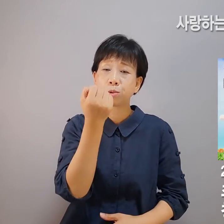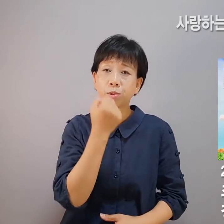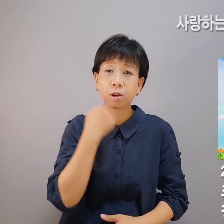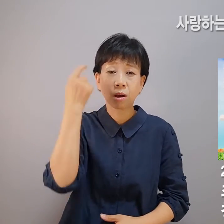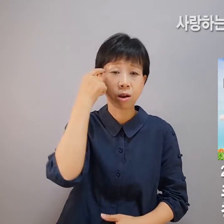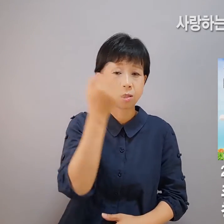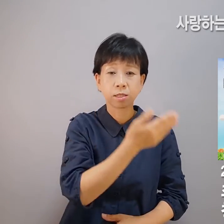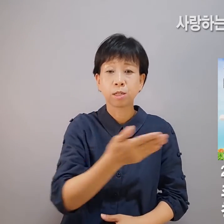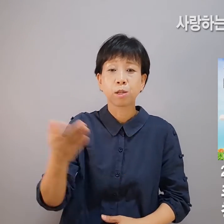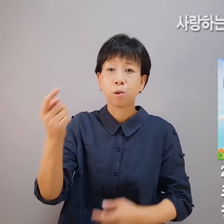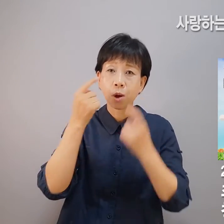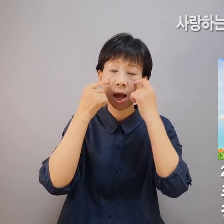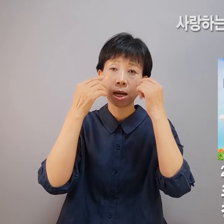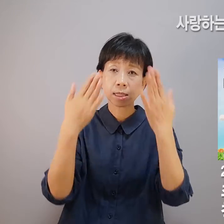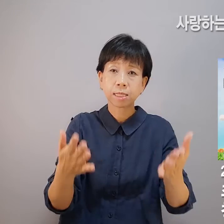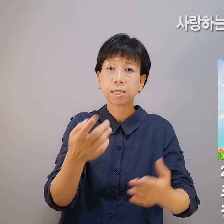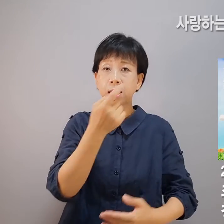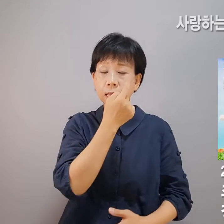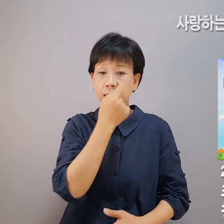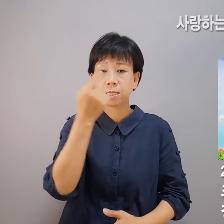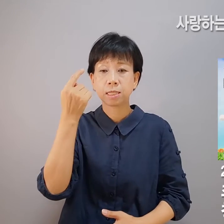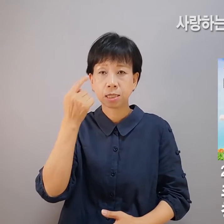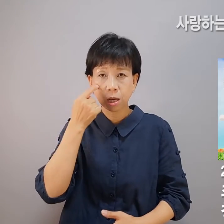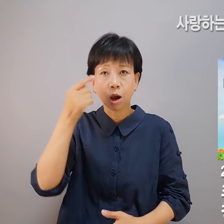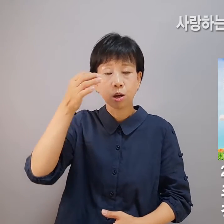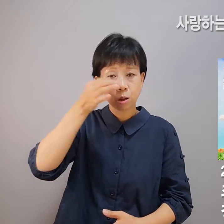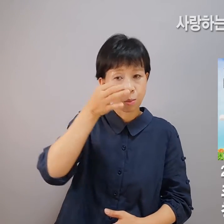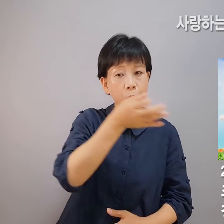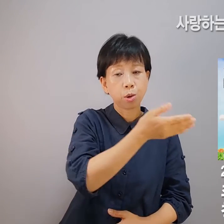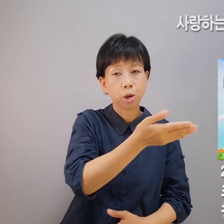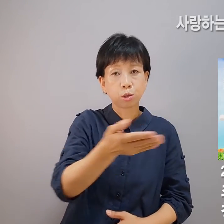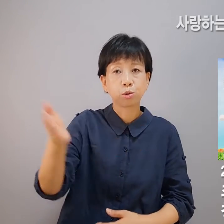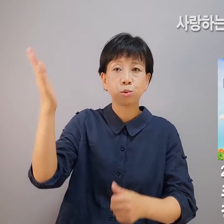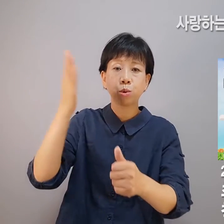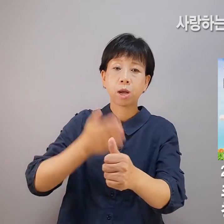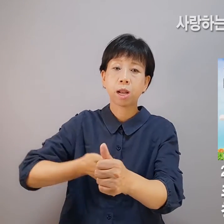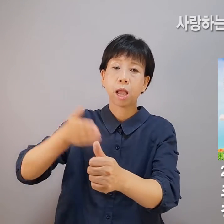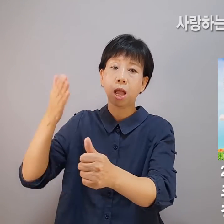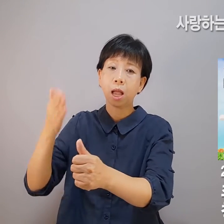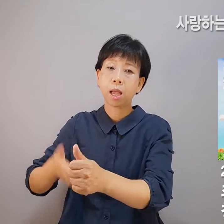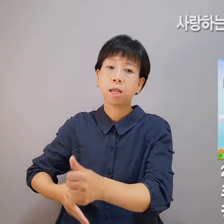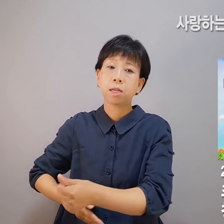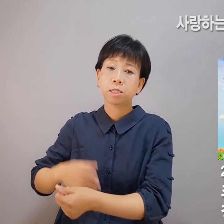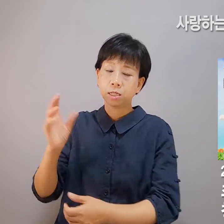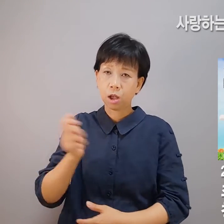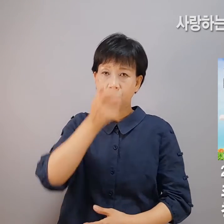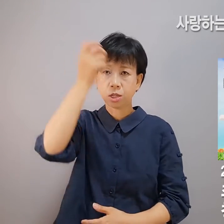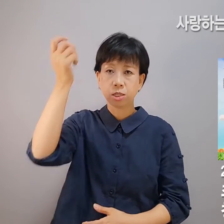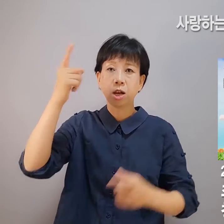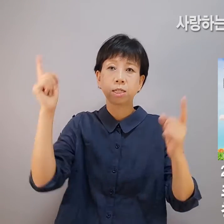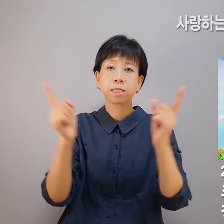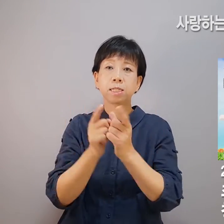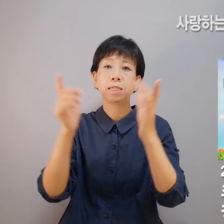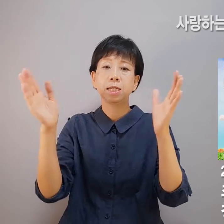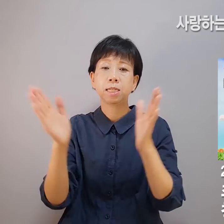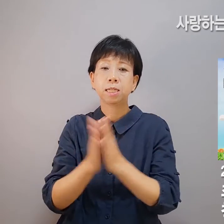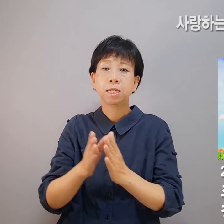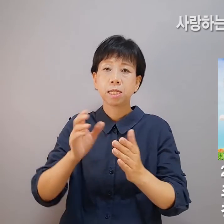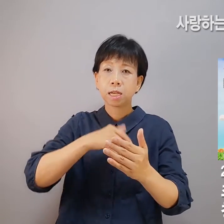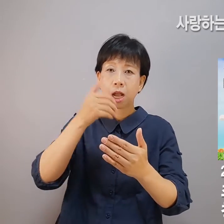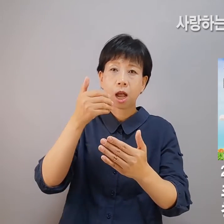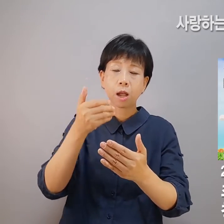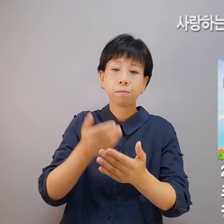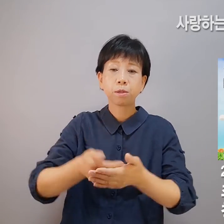길을 누가 비웃거든 확실한 증거를 보여주어라.